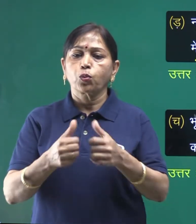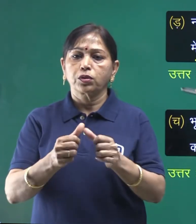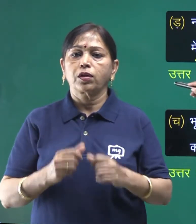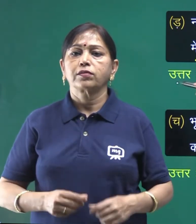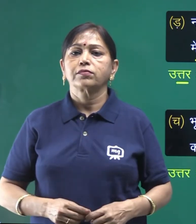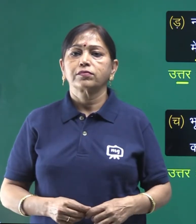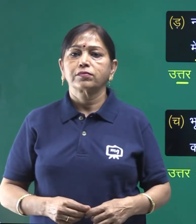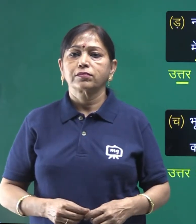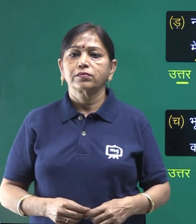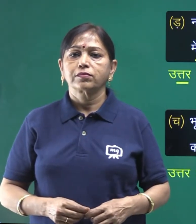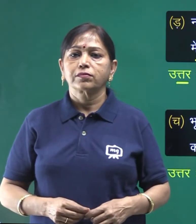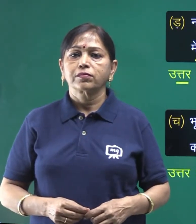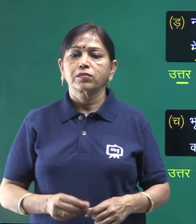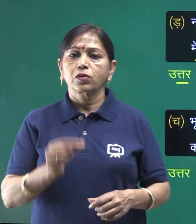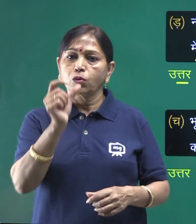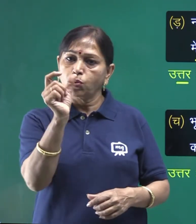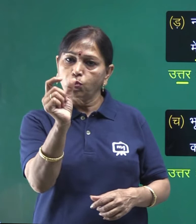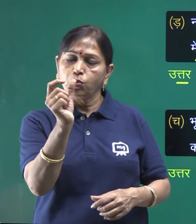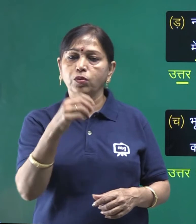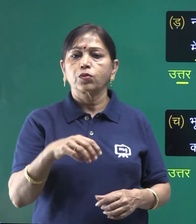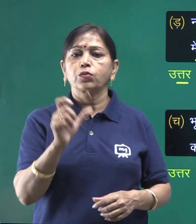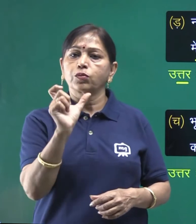उत्तर ऊर्ध्वपातन द्वारा